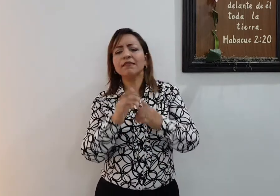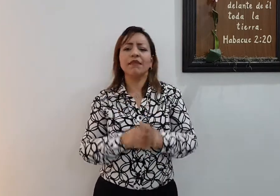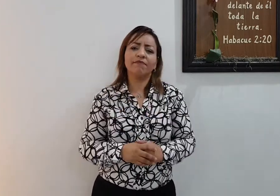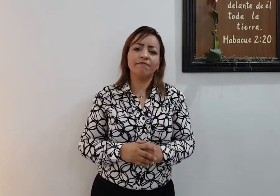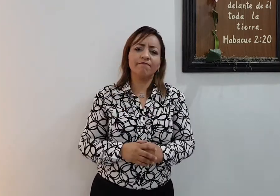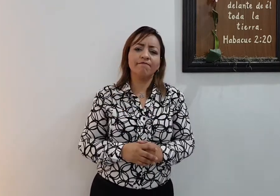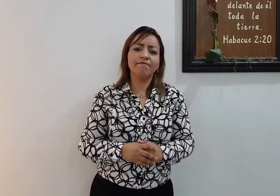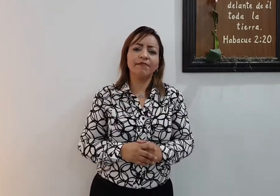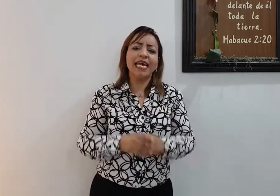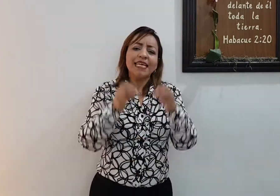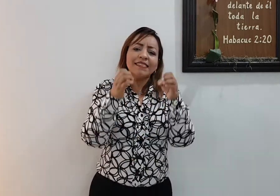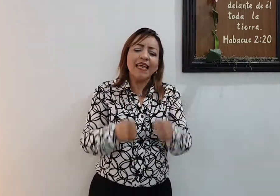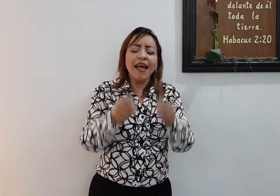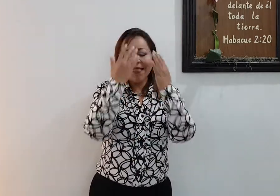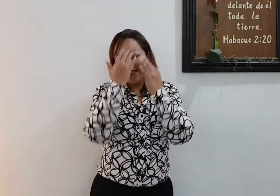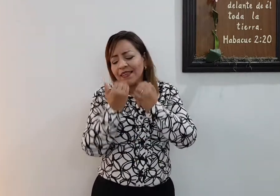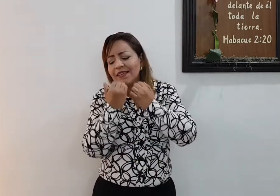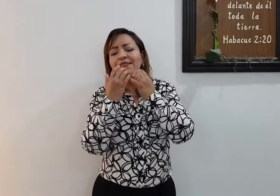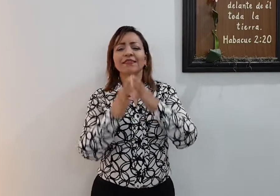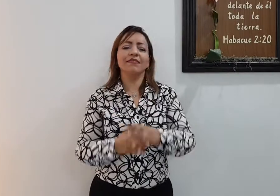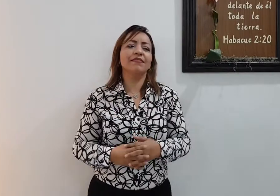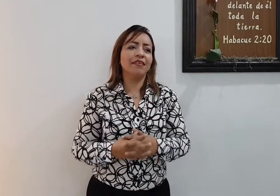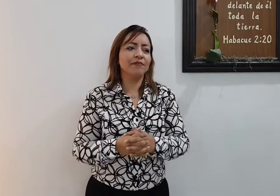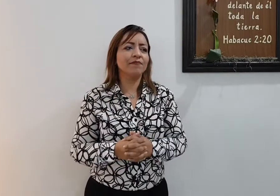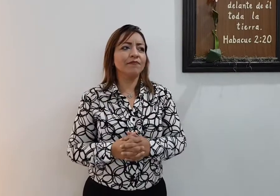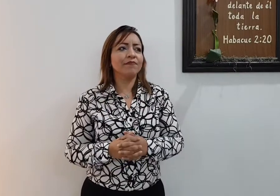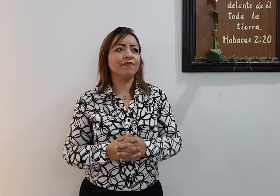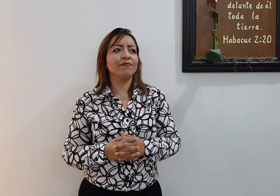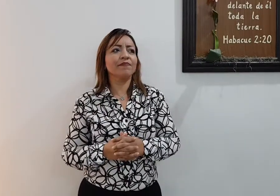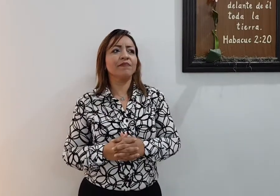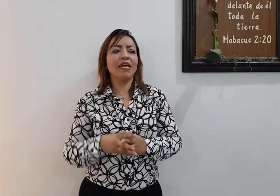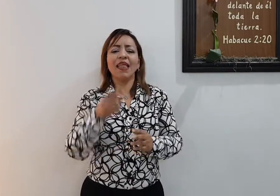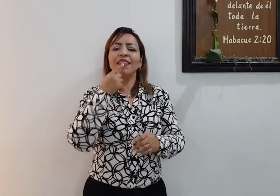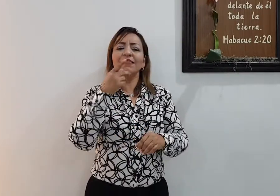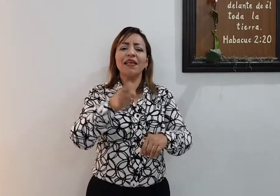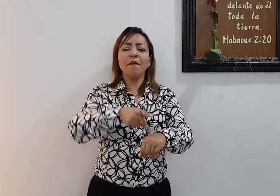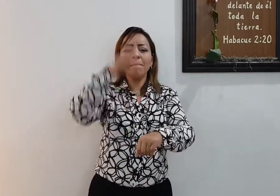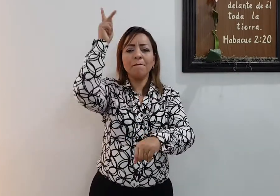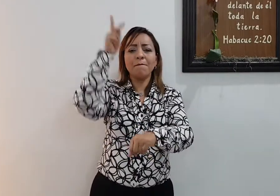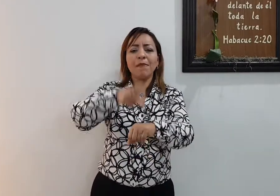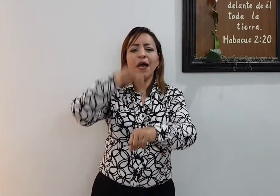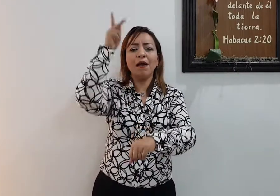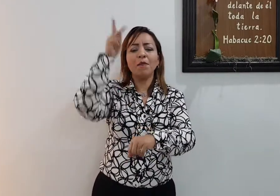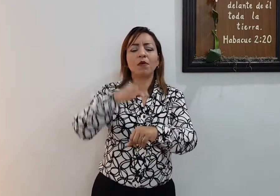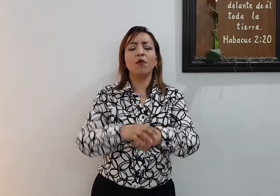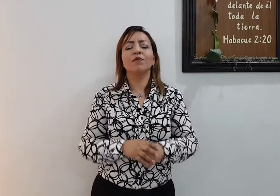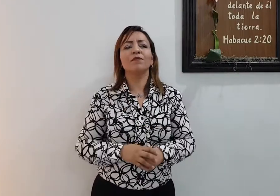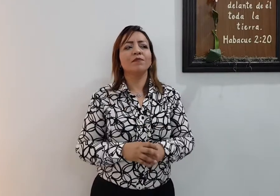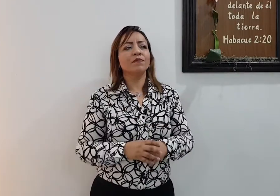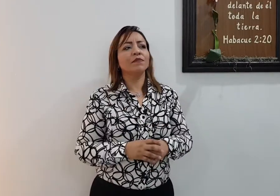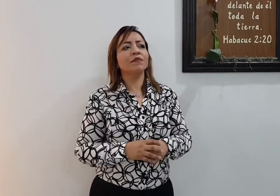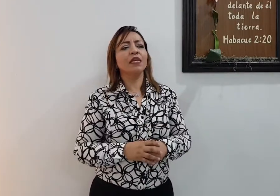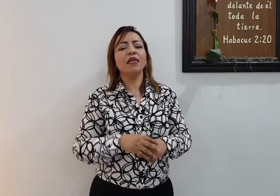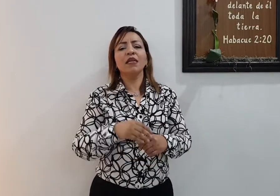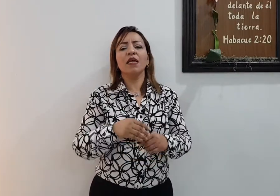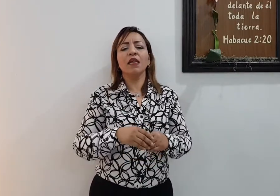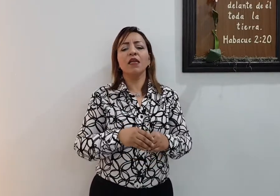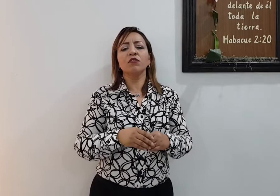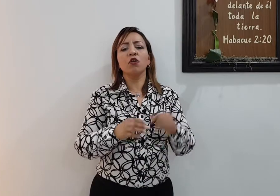¿verdad? Mire la exhortación de Pablo, hermanos. Pablo escribió a los colosenses, perseverad en oración. Es otro